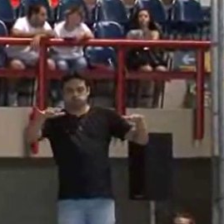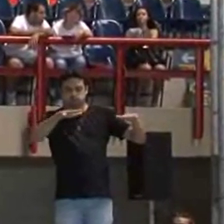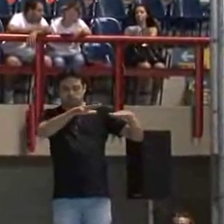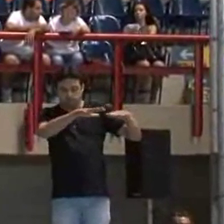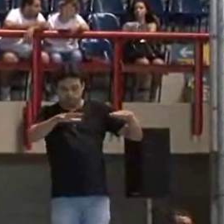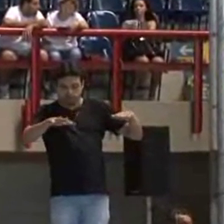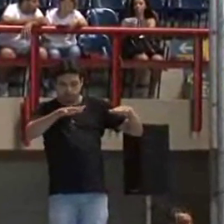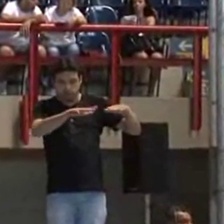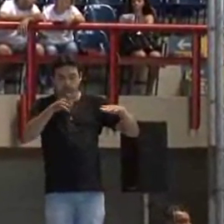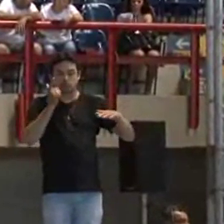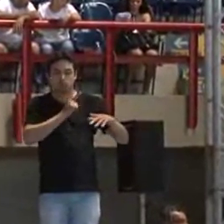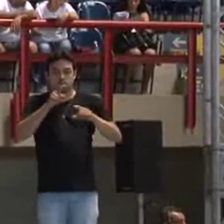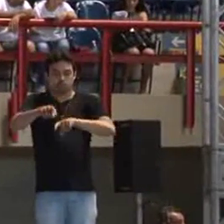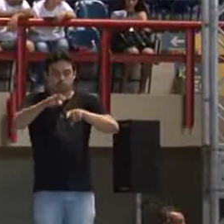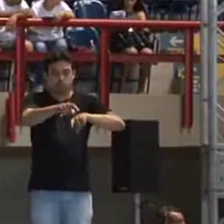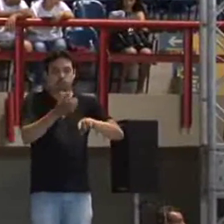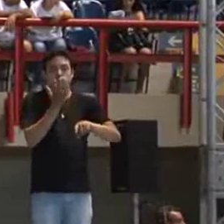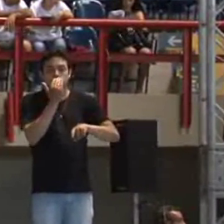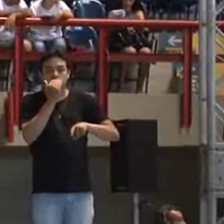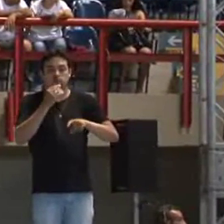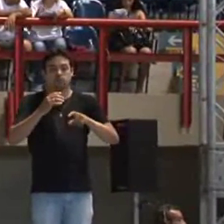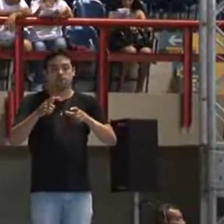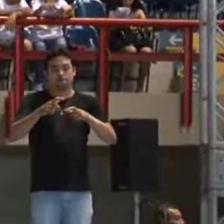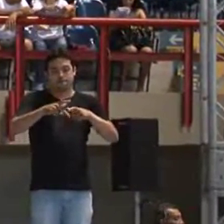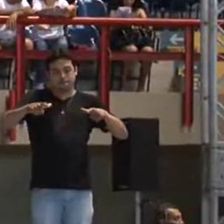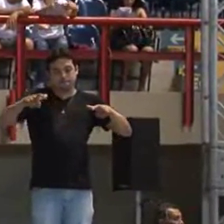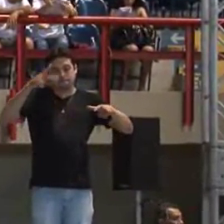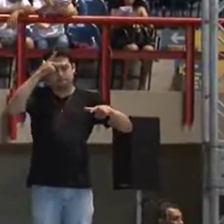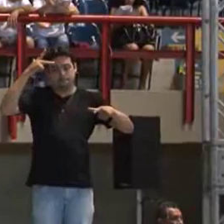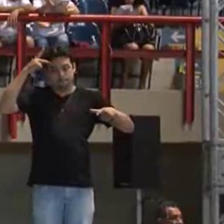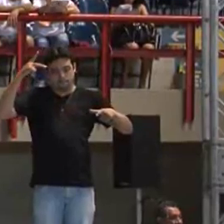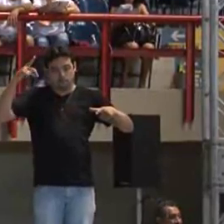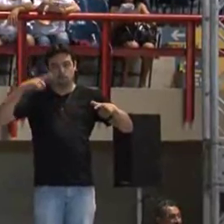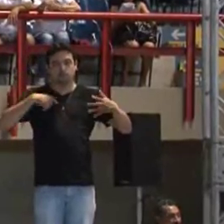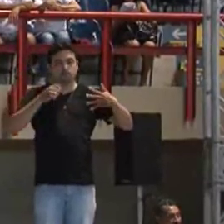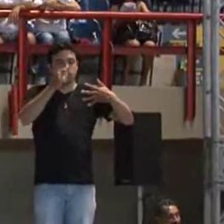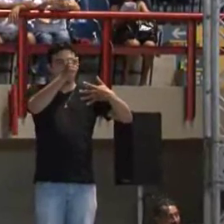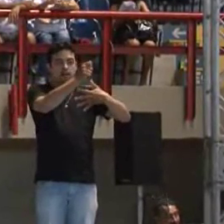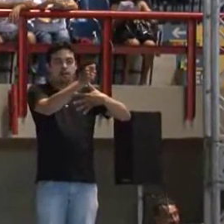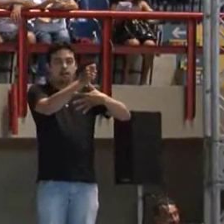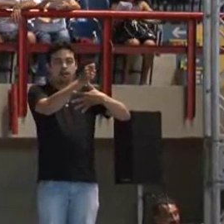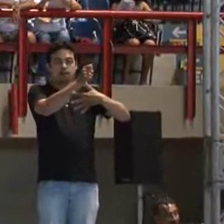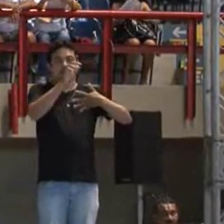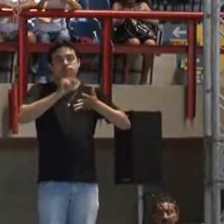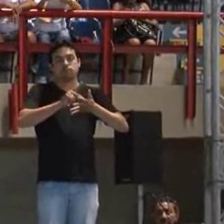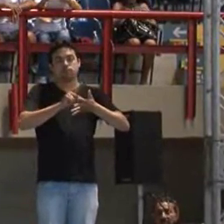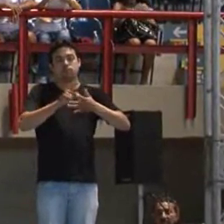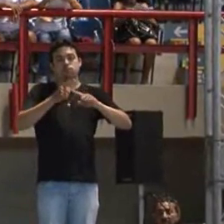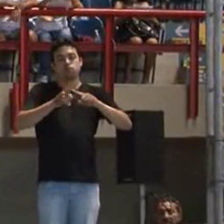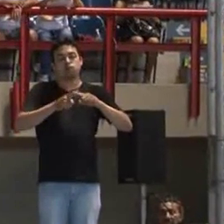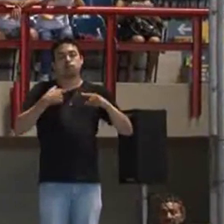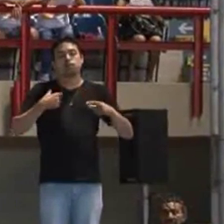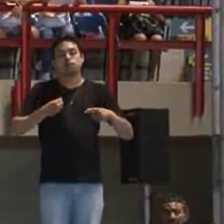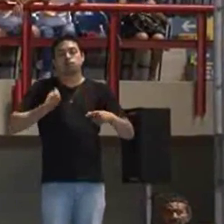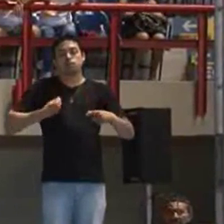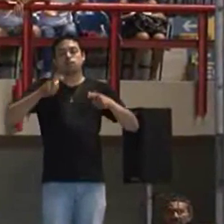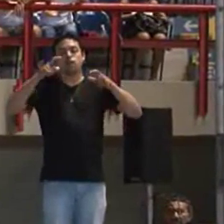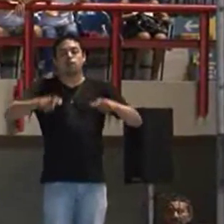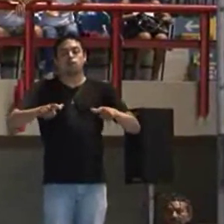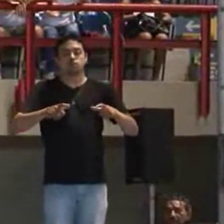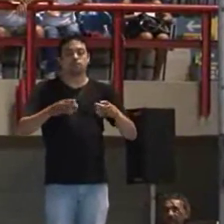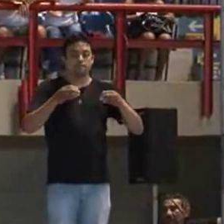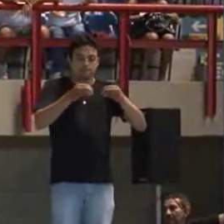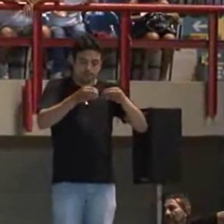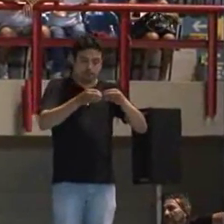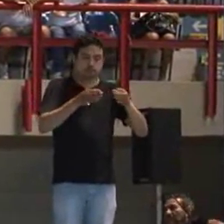permitindo grande produção de alimento e crescimento populacional. Por enquanto o item A está o quê? Verdade, se você for morar, você vai morar perto do rio?